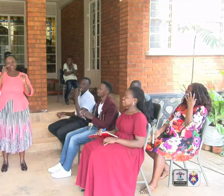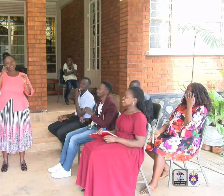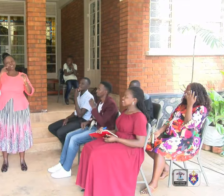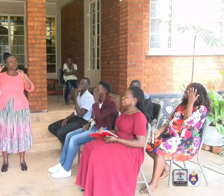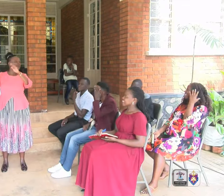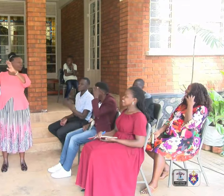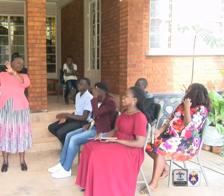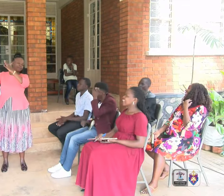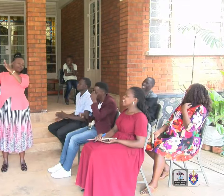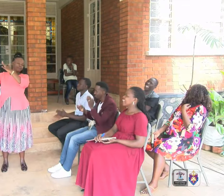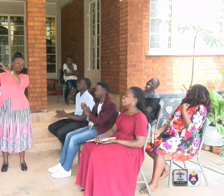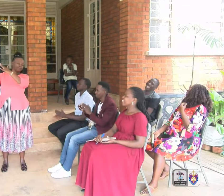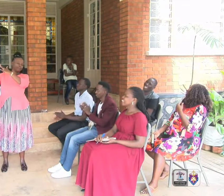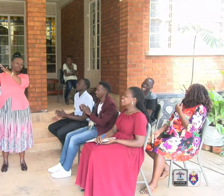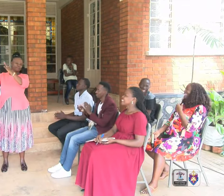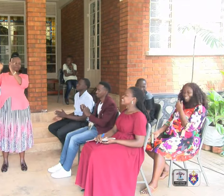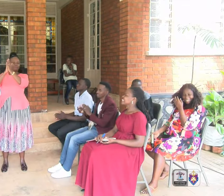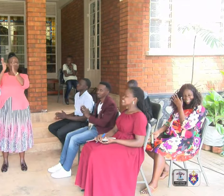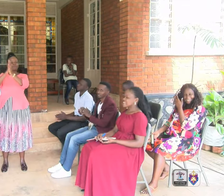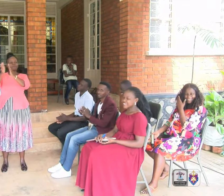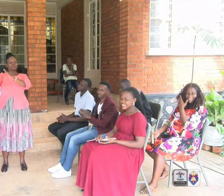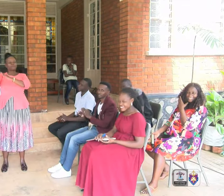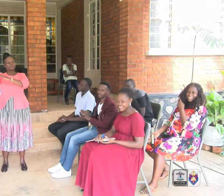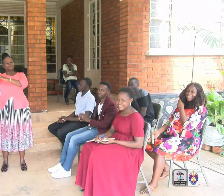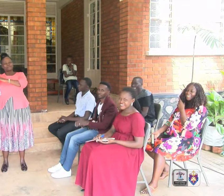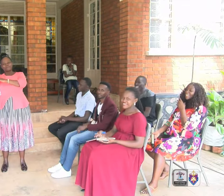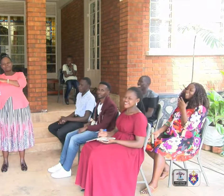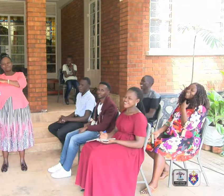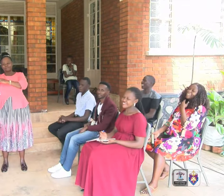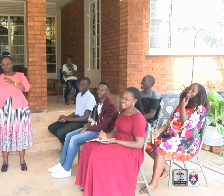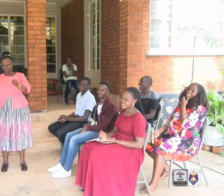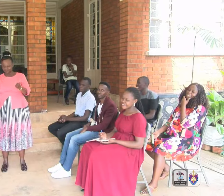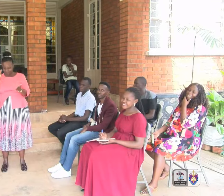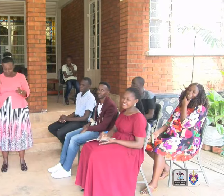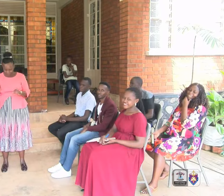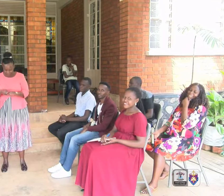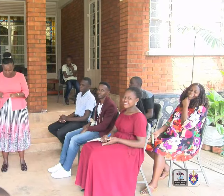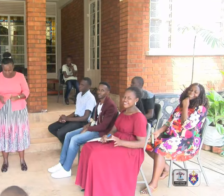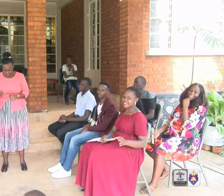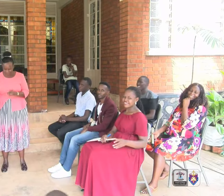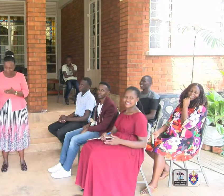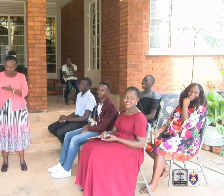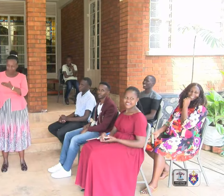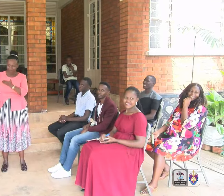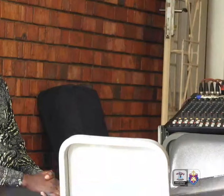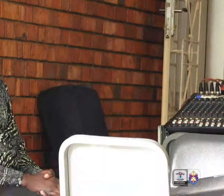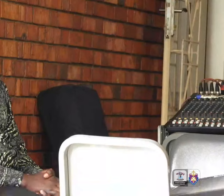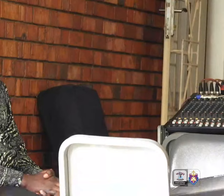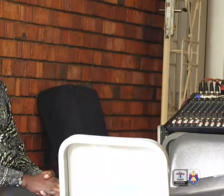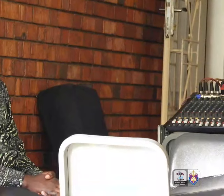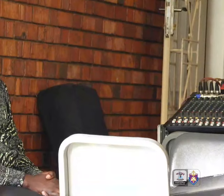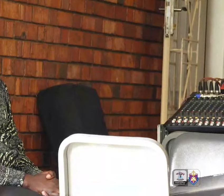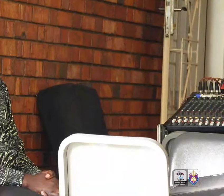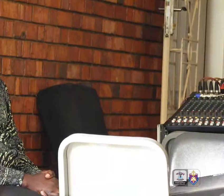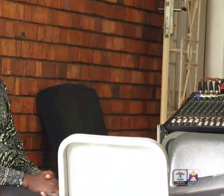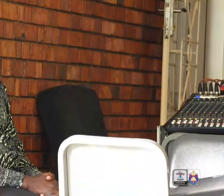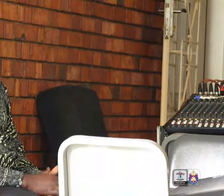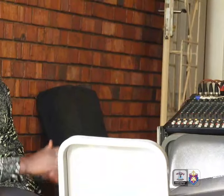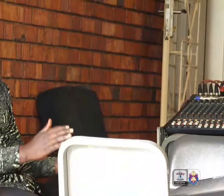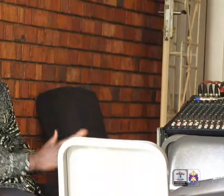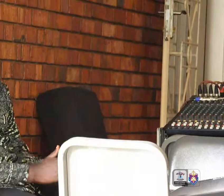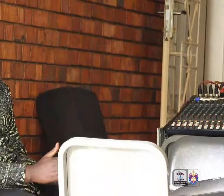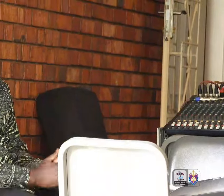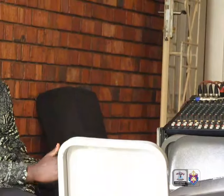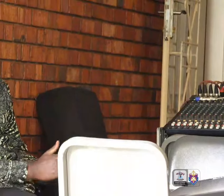obugalo. Mukama yeebazibwe. Mu ngeri y'enjawulo ate twanirize ne bannaffe abatudde naffe wano.